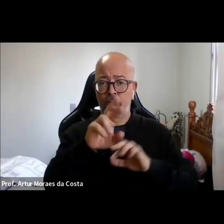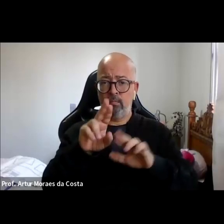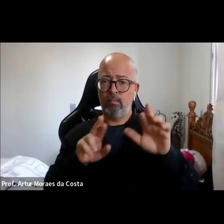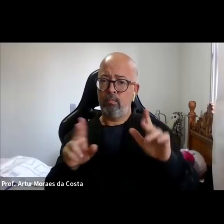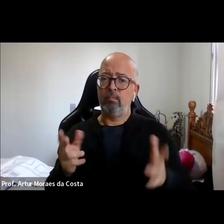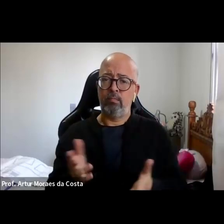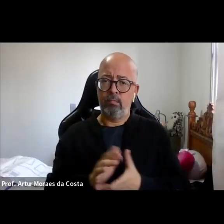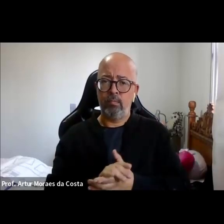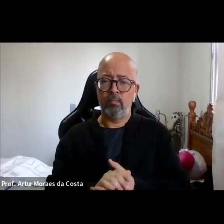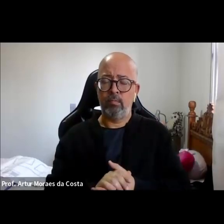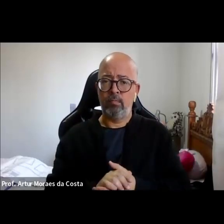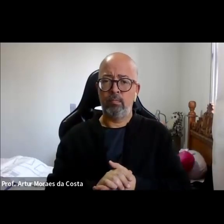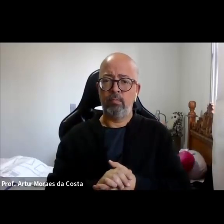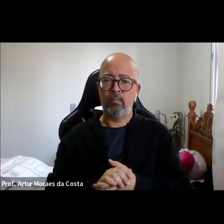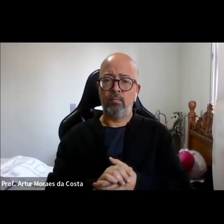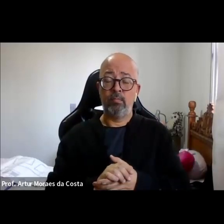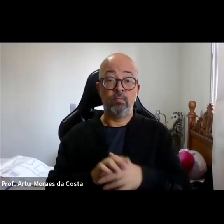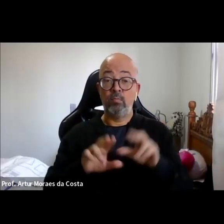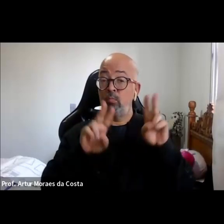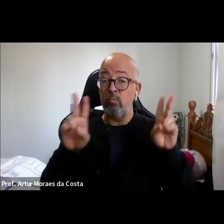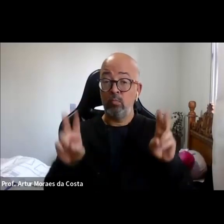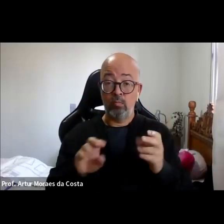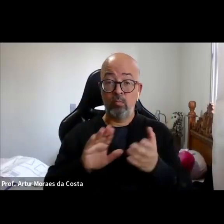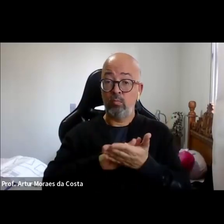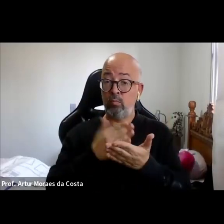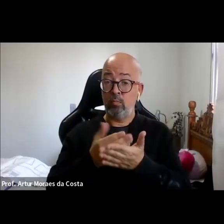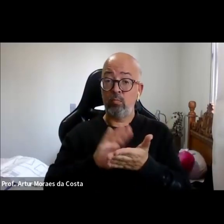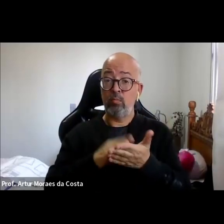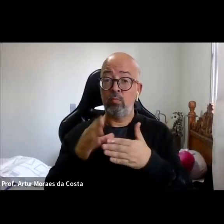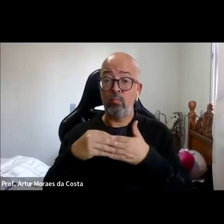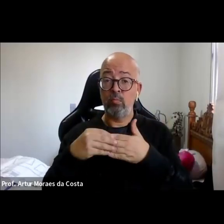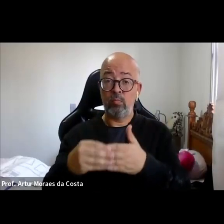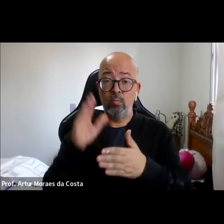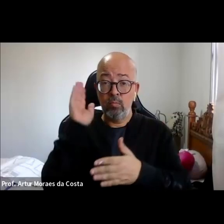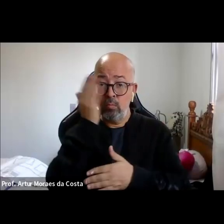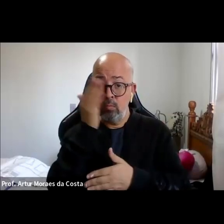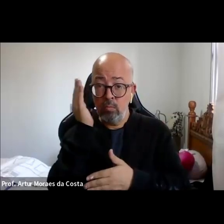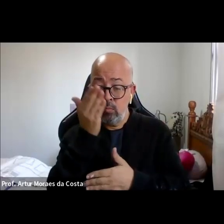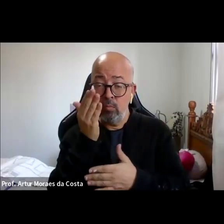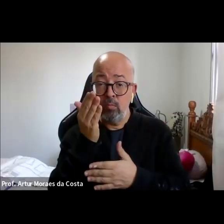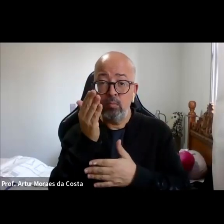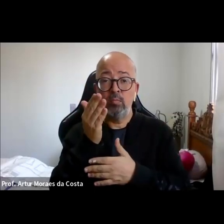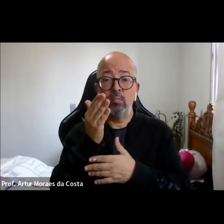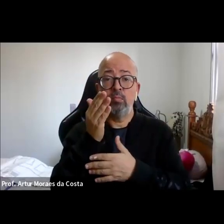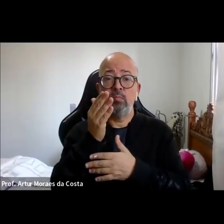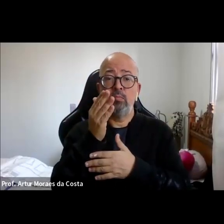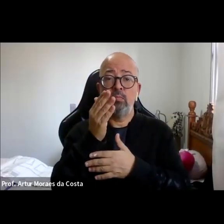las formas particulares específicas para cada situación H